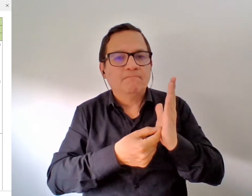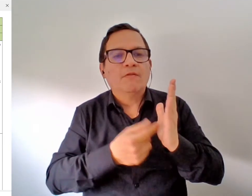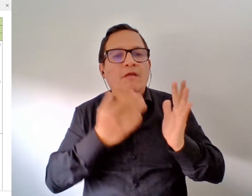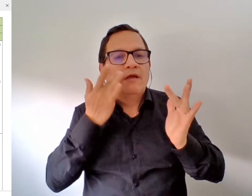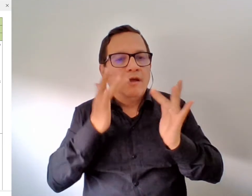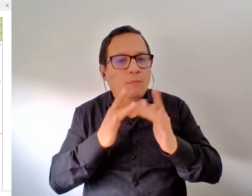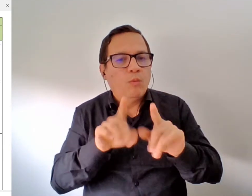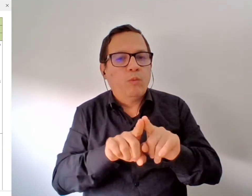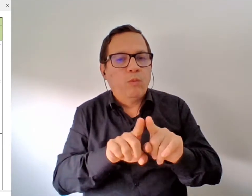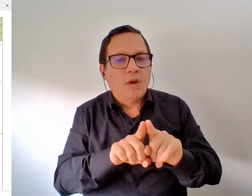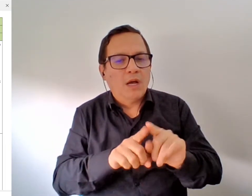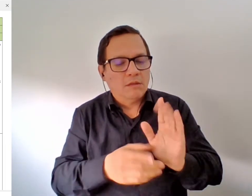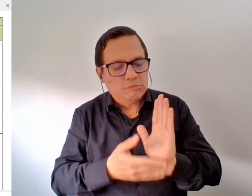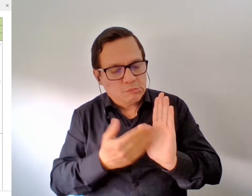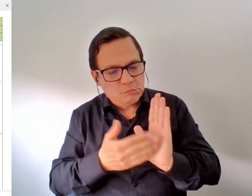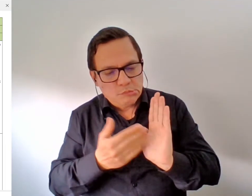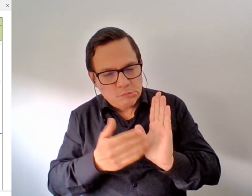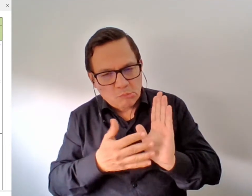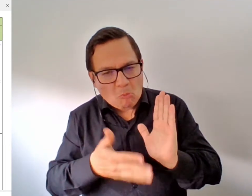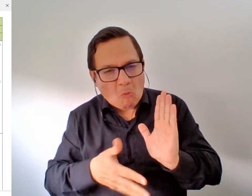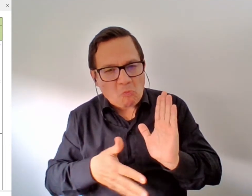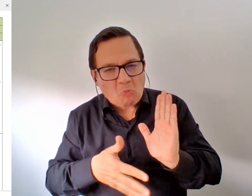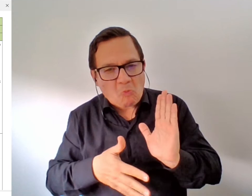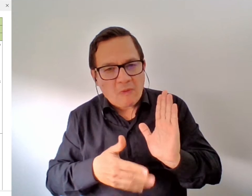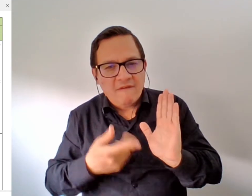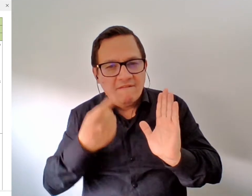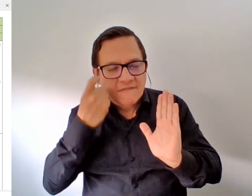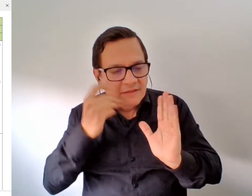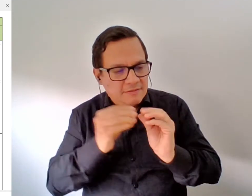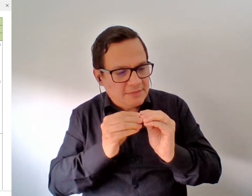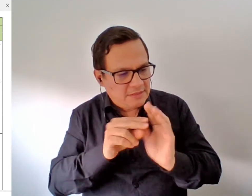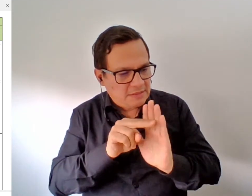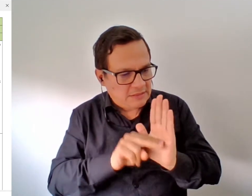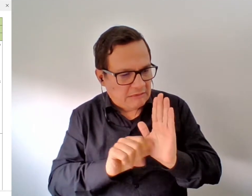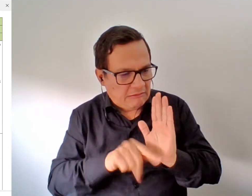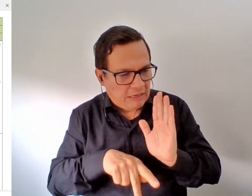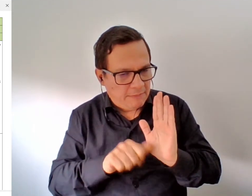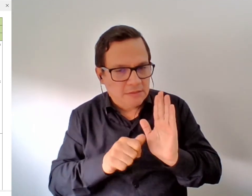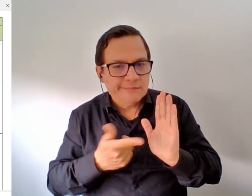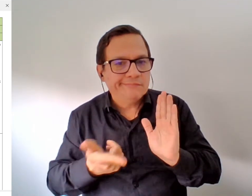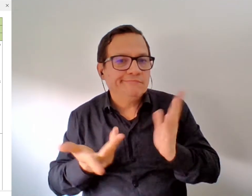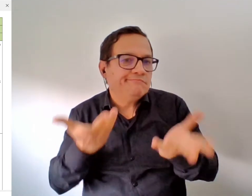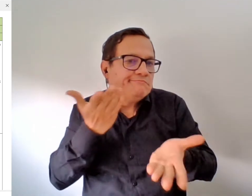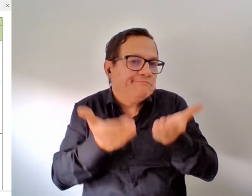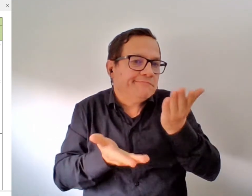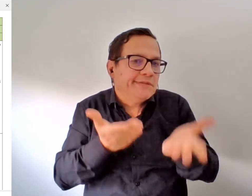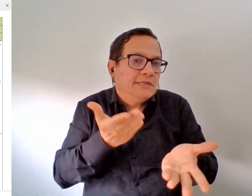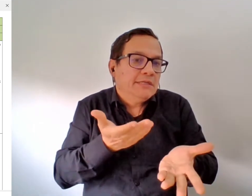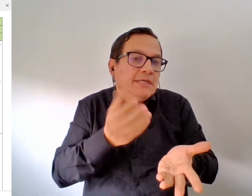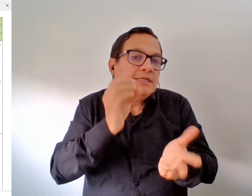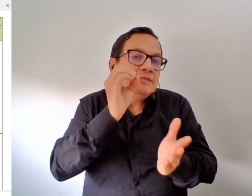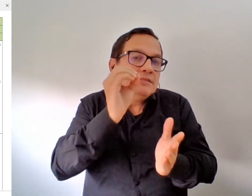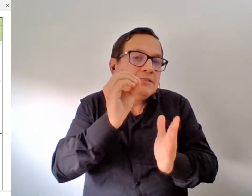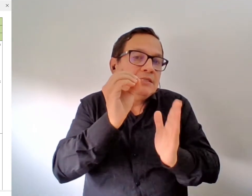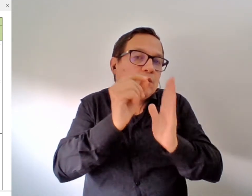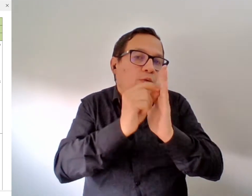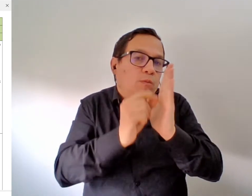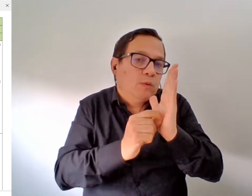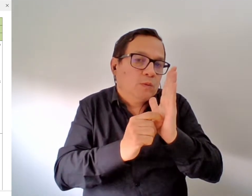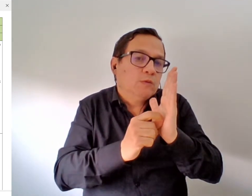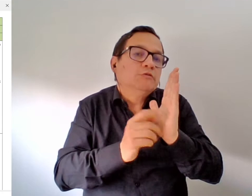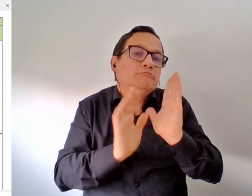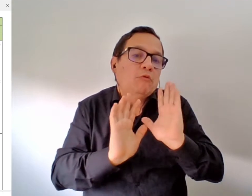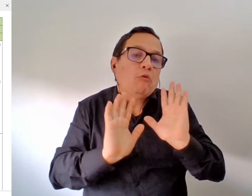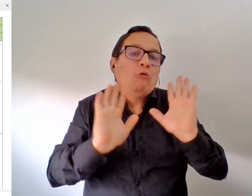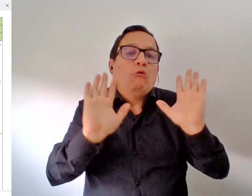del documento y se omitió la aplicación de las normas APA. Si su trabajo se encuentra en